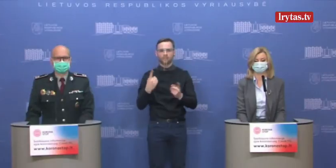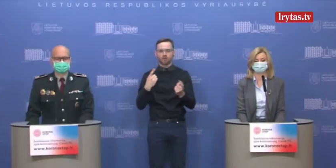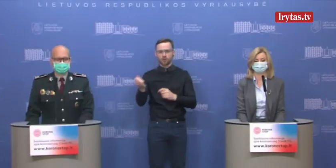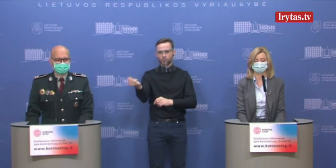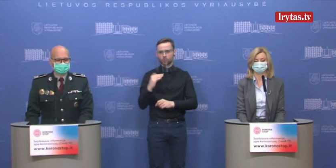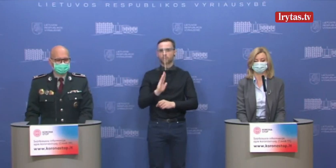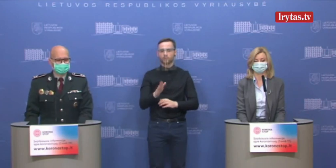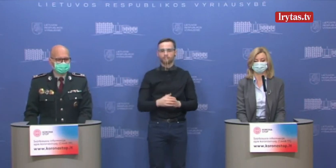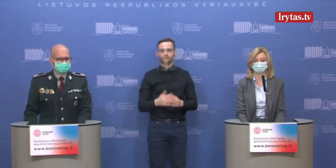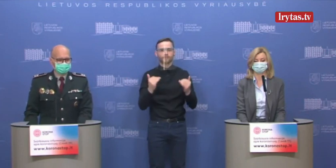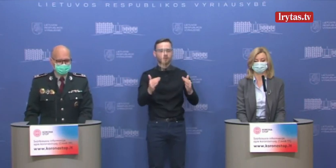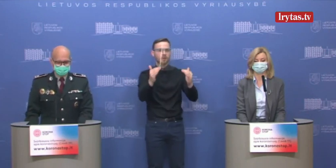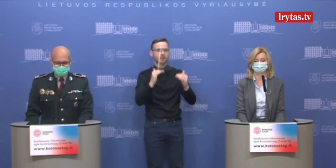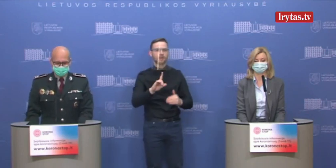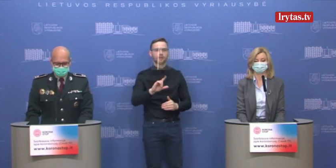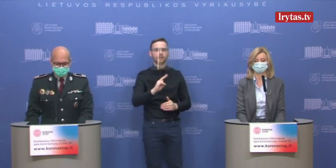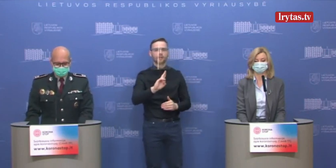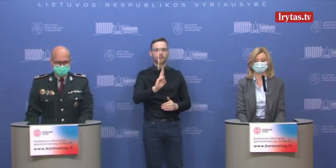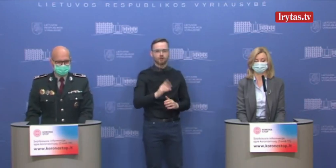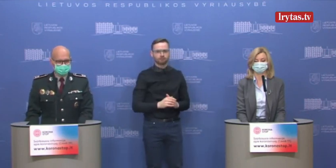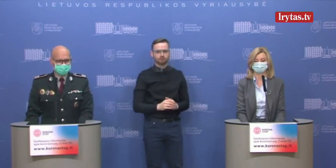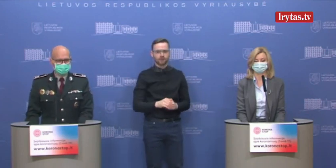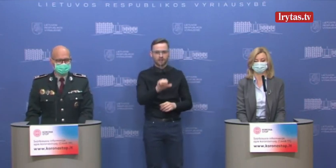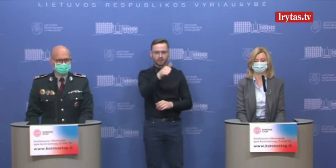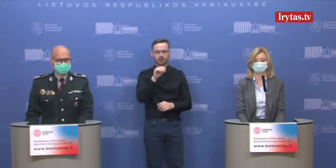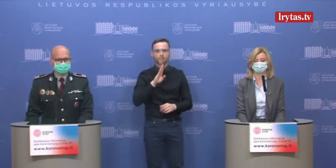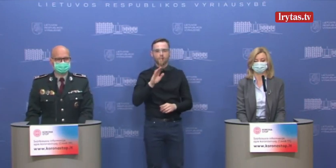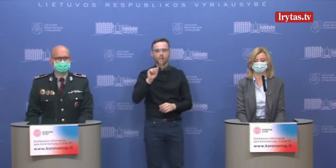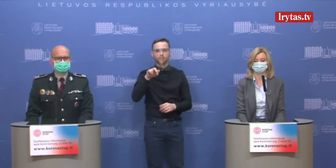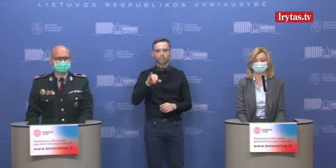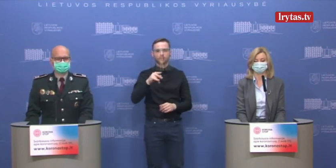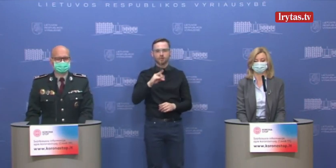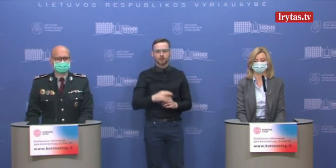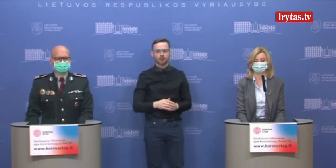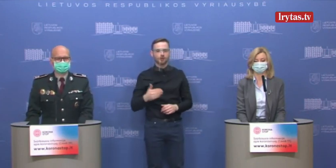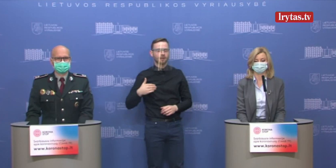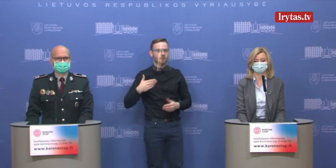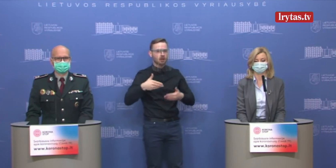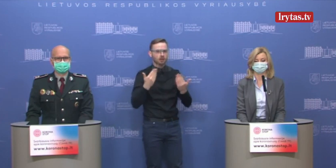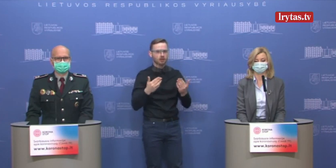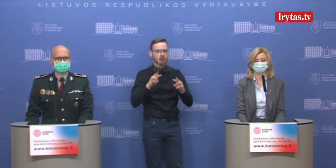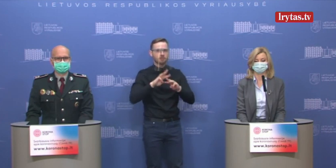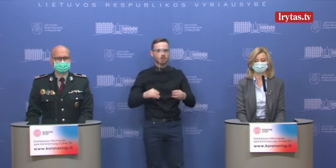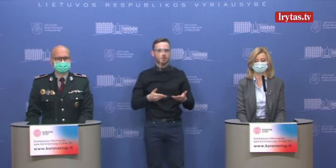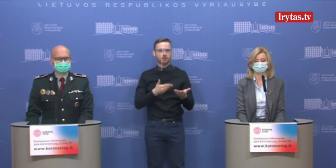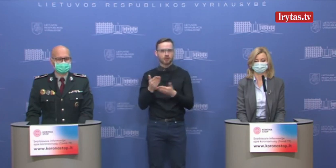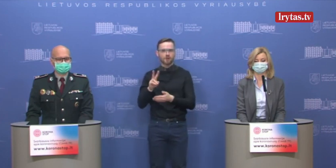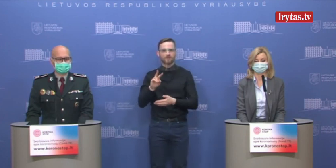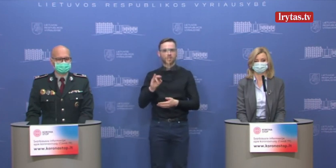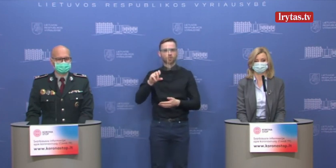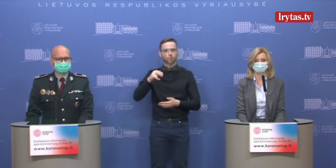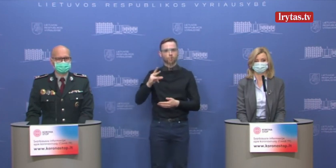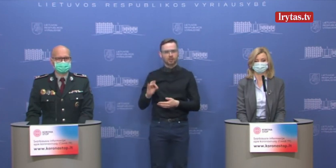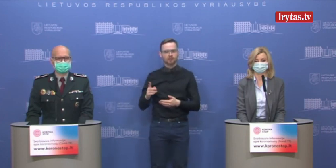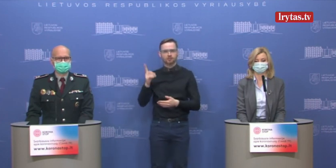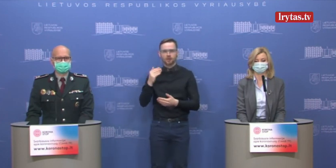Dabar klausia LNK, ruošiasi BNS. Aušrinė, prašau jūsų klausimas. Labadiena, aš turėčiau klausimą ministrui Vaičiūnui. Ar galima būtų?